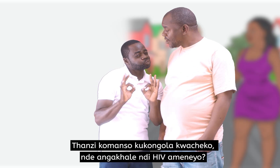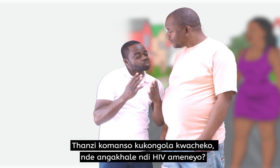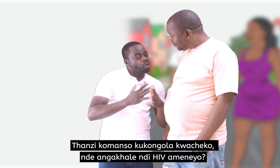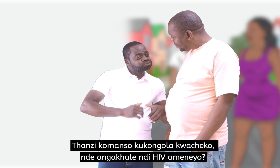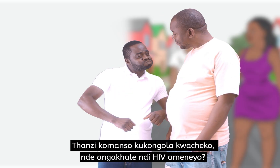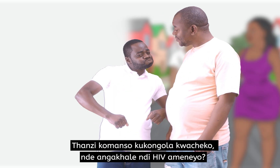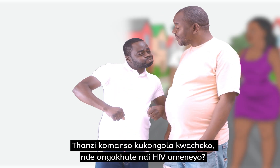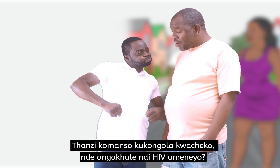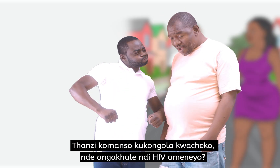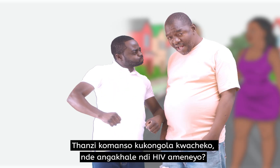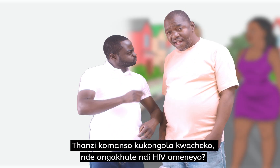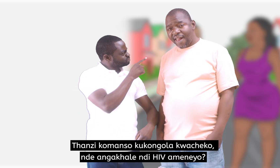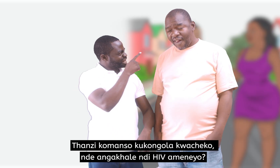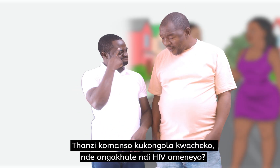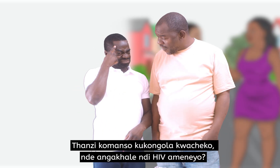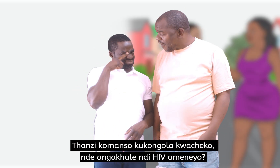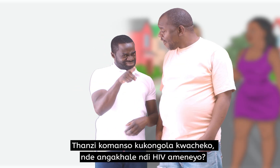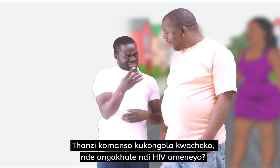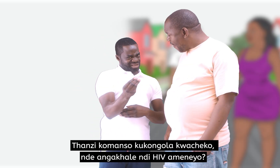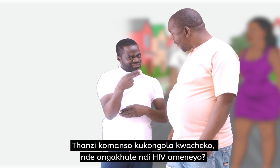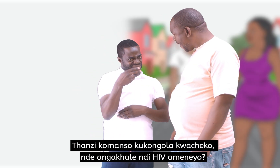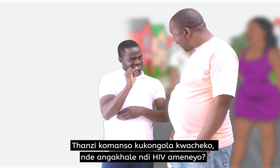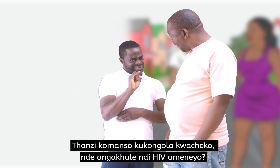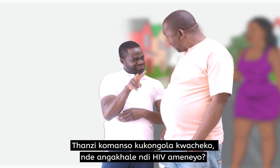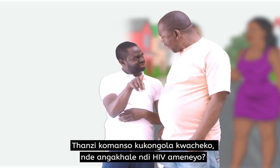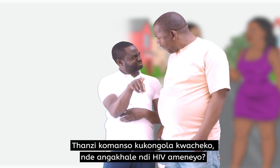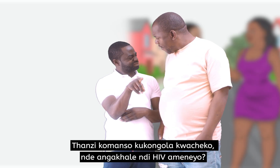Tanzi kumasi kunga wakeko ndanga kende cha hivya mini.